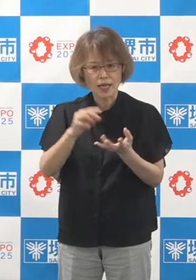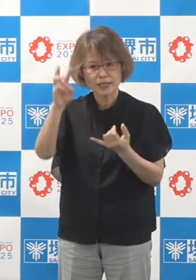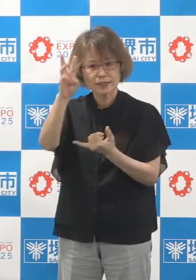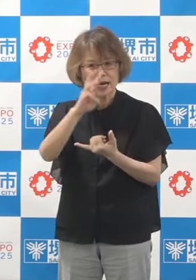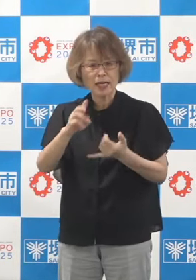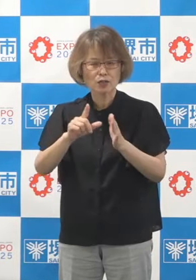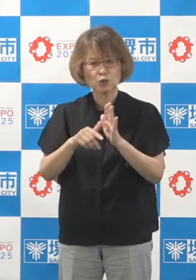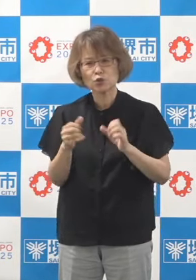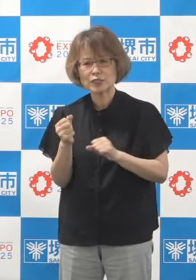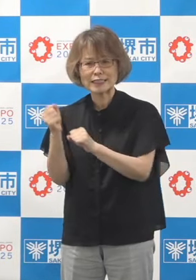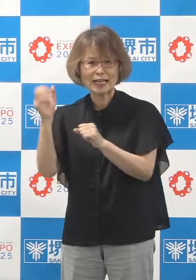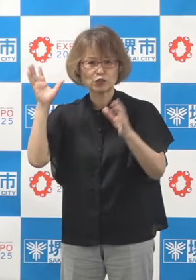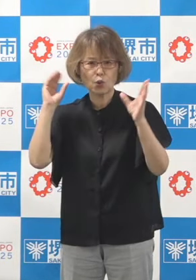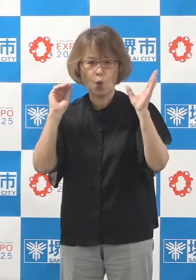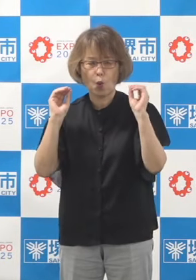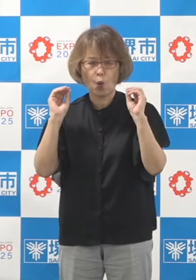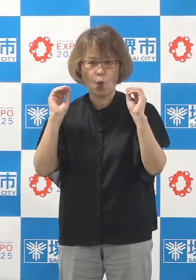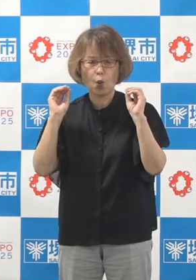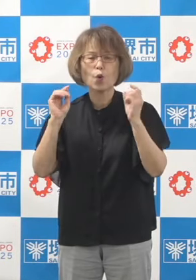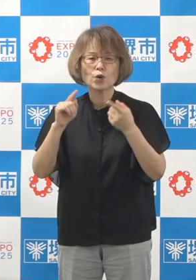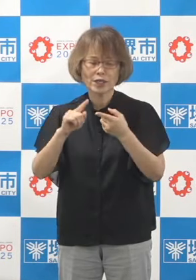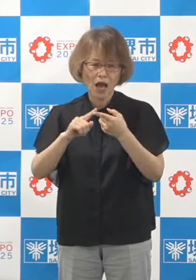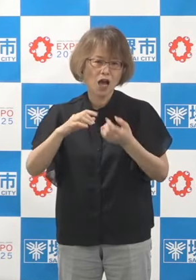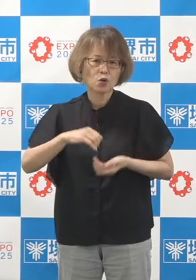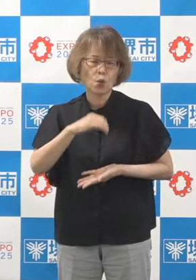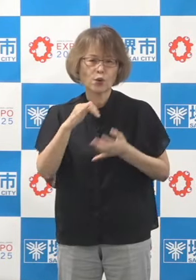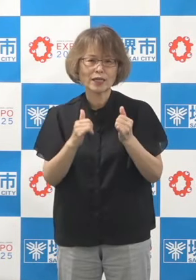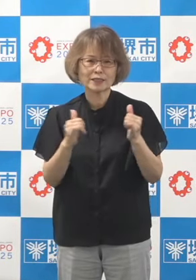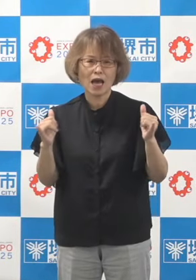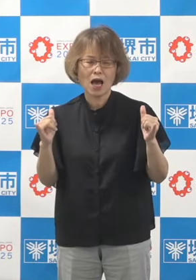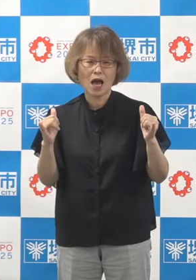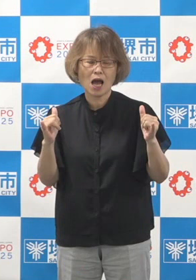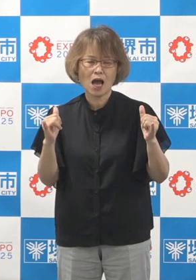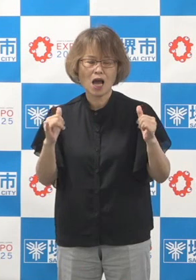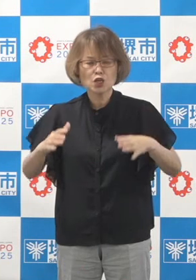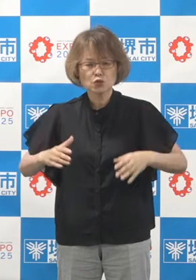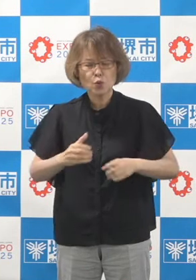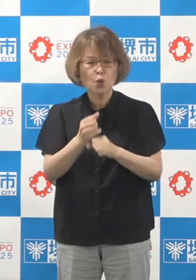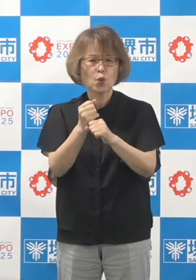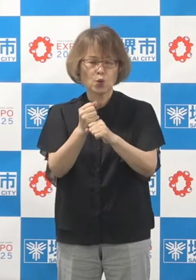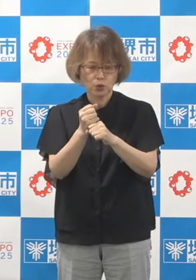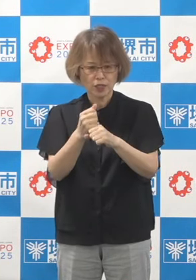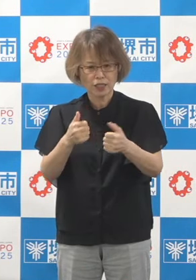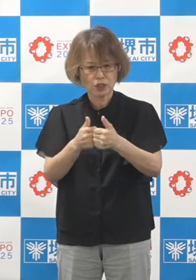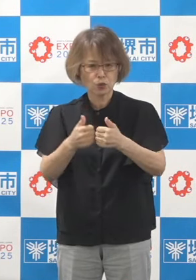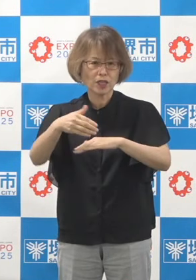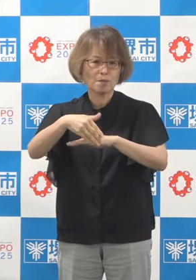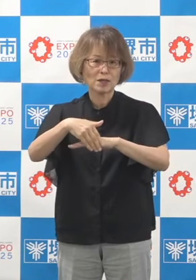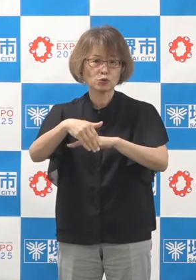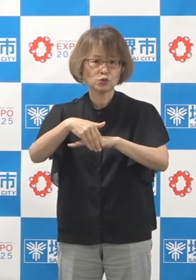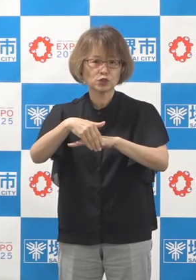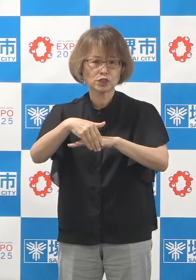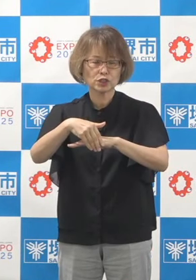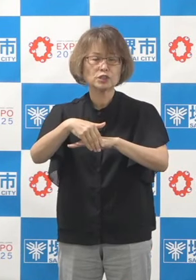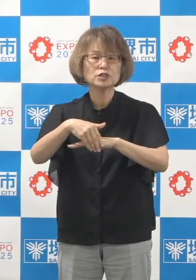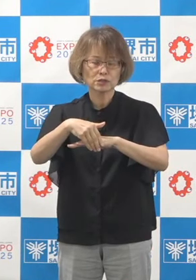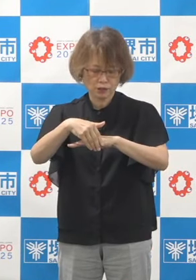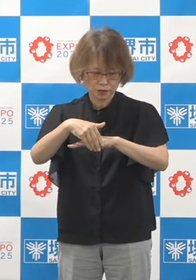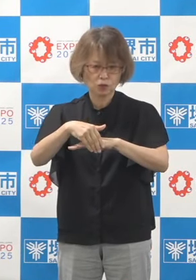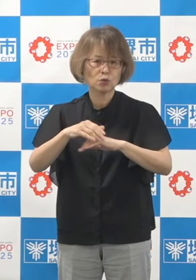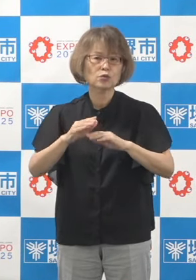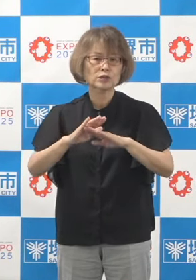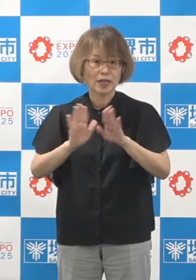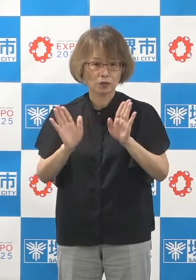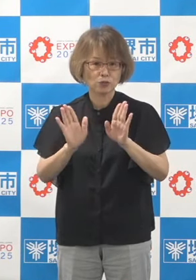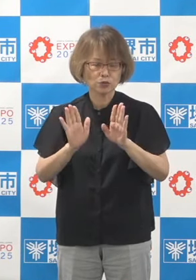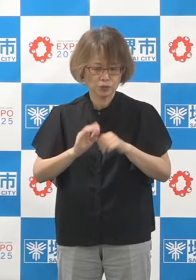避難情報でありましたり、高齢者の総合的な相談窓口の情報など、市民の皆様に